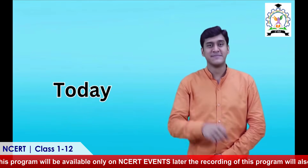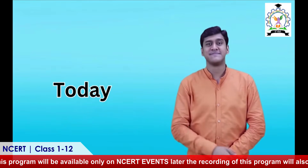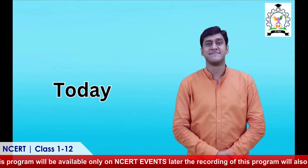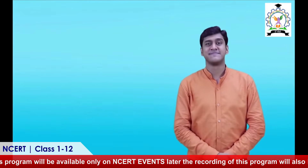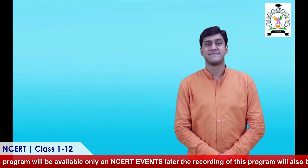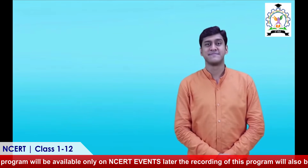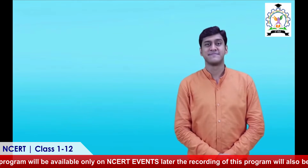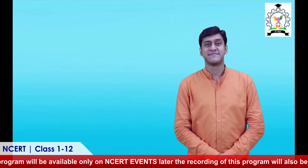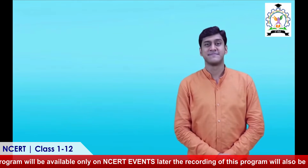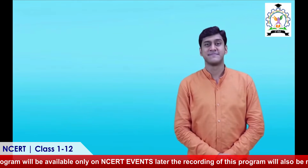आज,